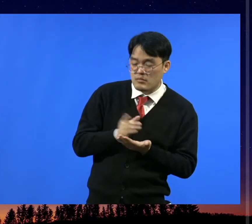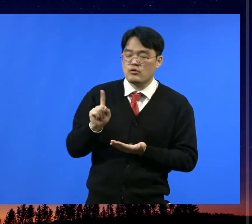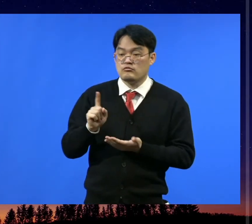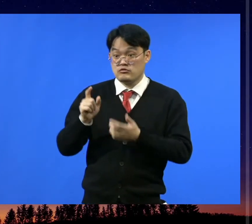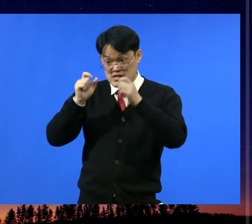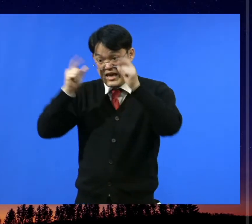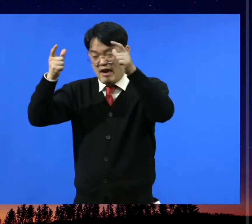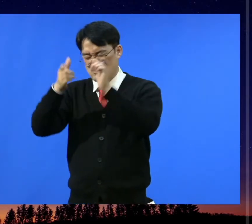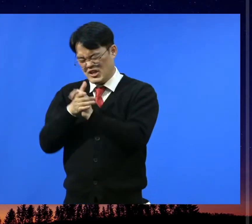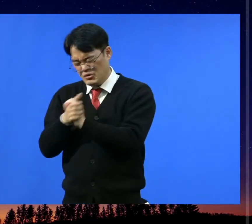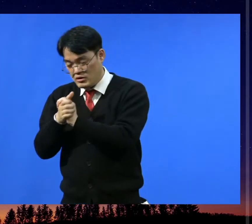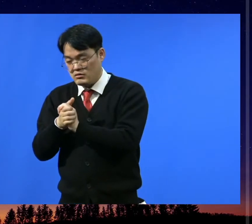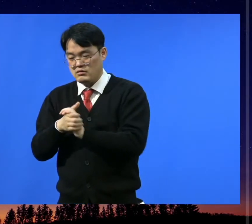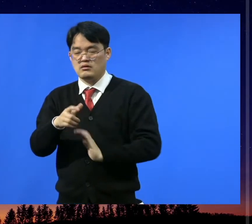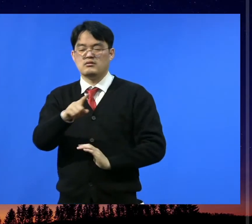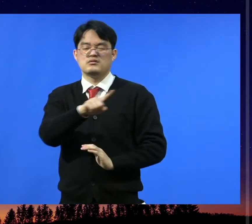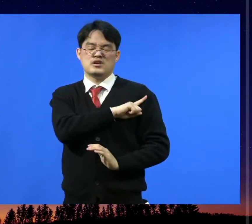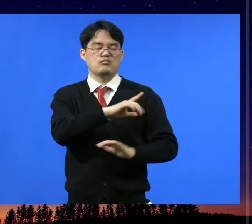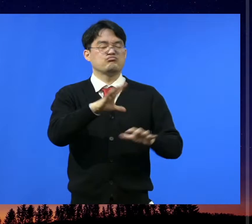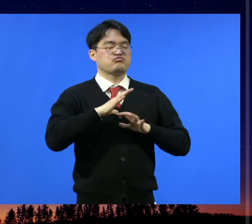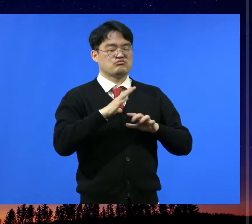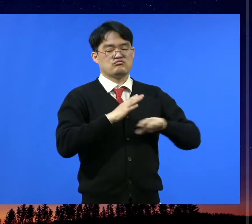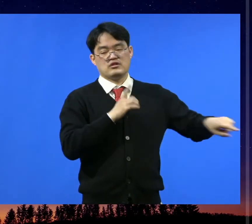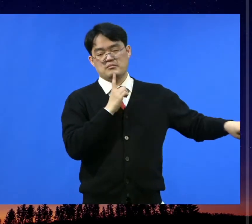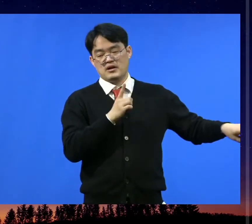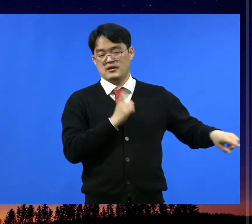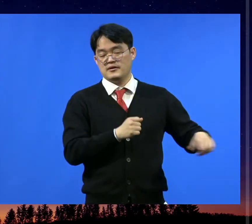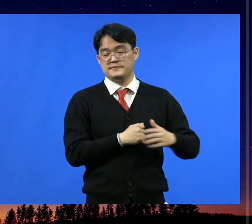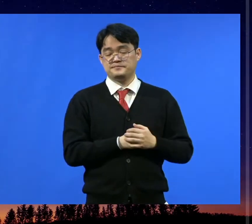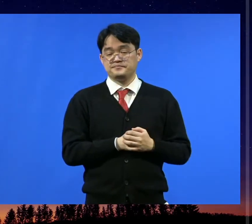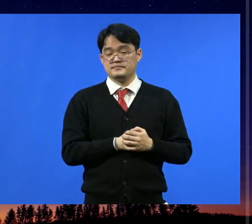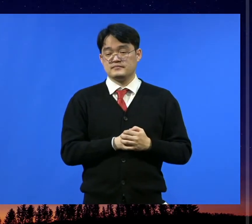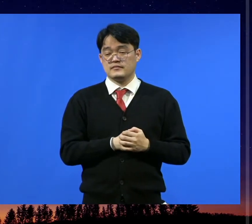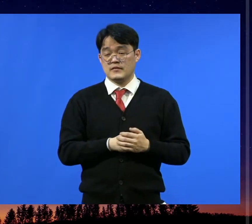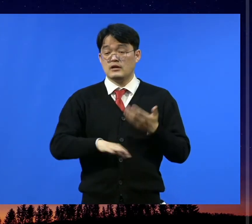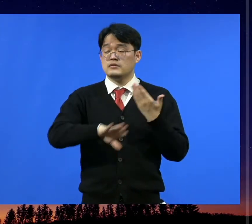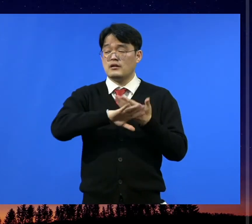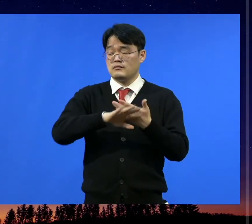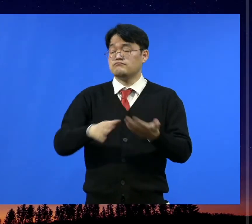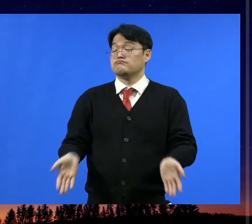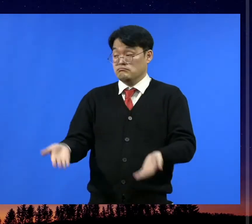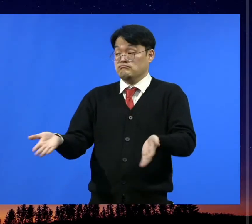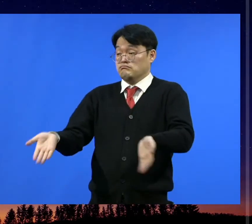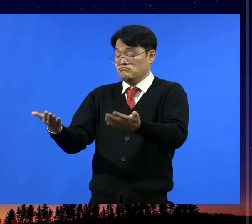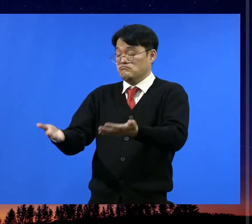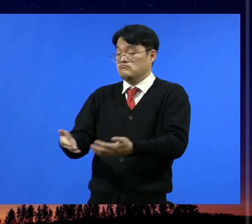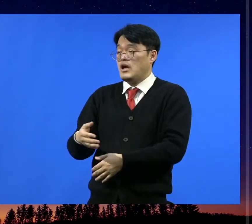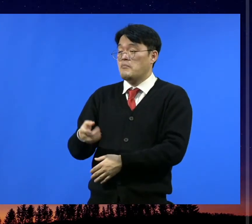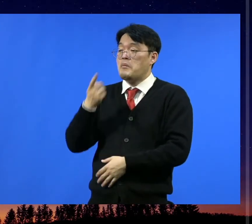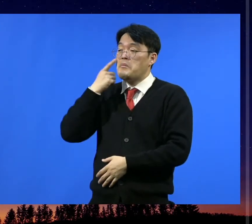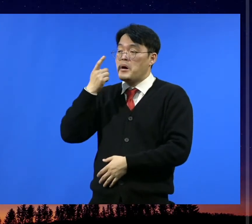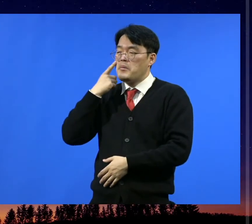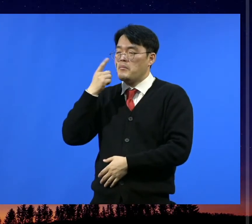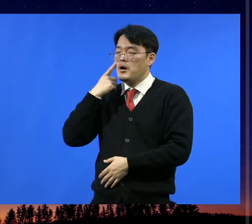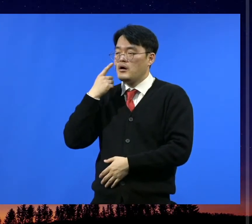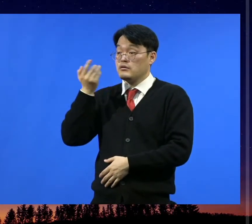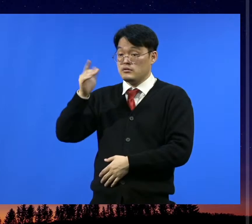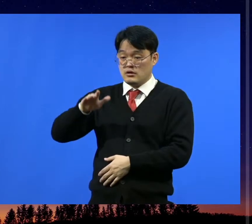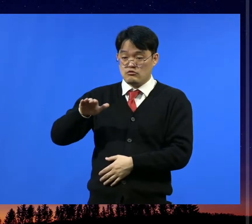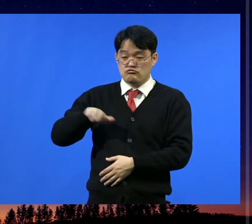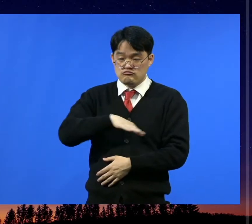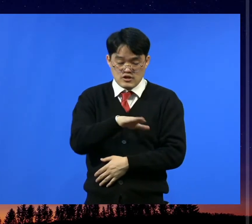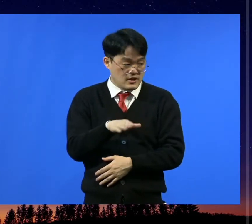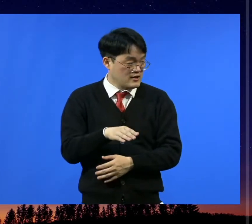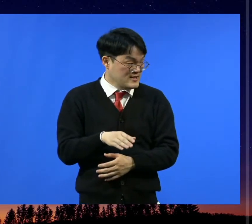기도. 그때 마귀가 긴장한다는 겁니다. 다른 거 할 때는 마귀가 긴장 안 해요. 마귀가 긴장하는 건 딱 하나예요.